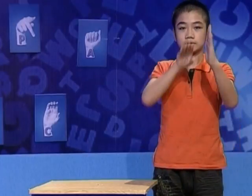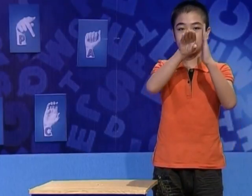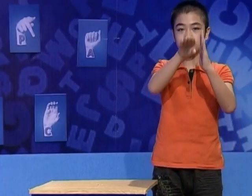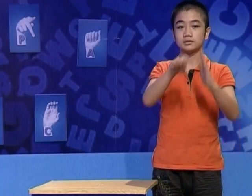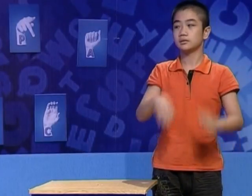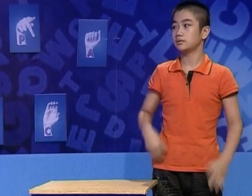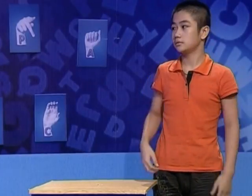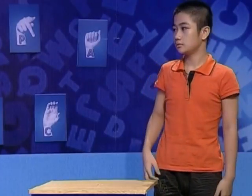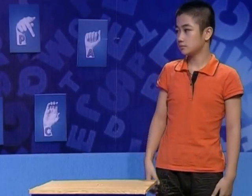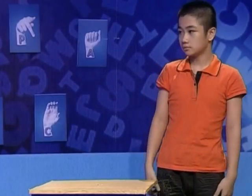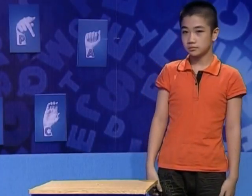Chúng ta ôn lại ký hiệu cất quần áo nhé.